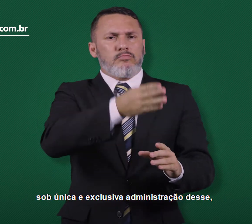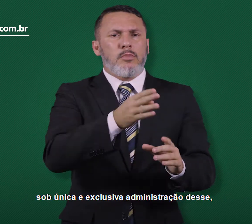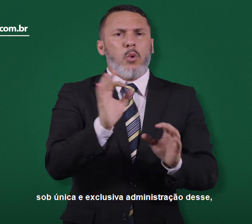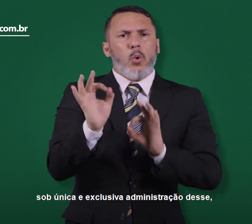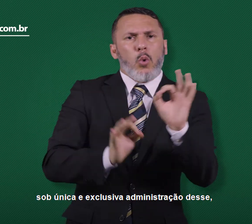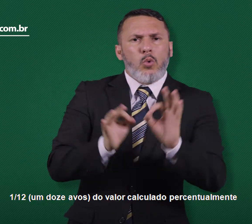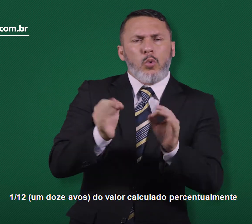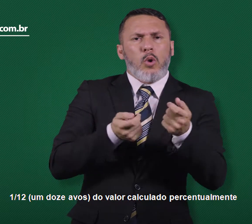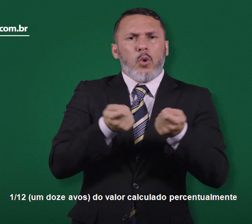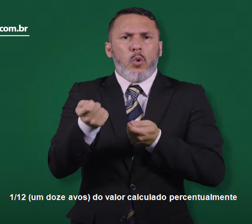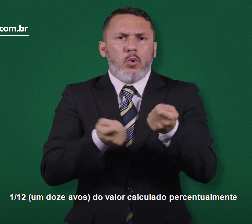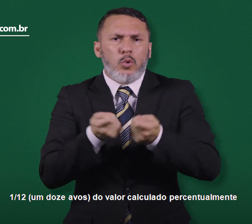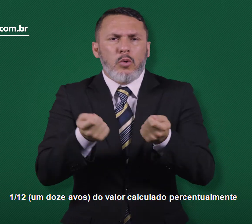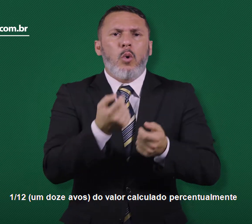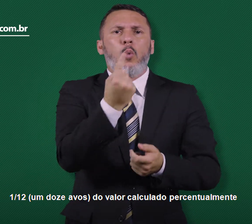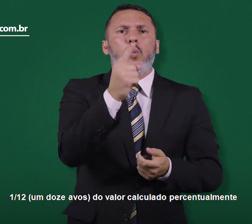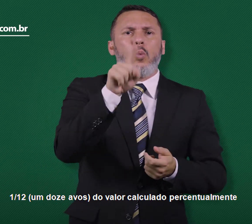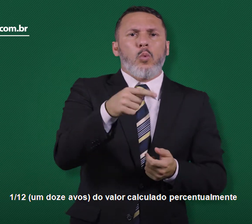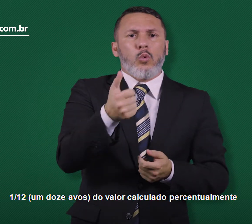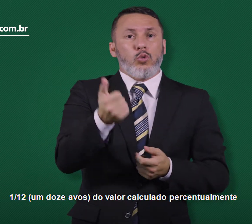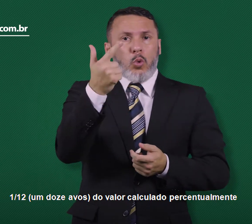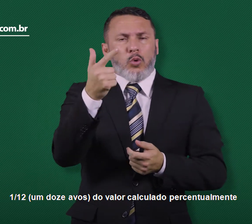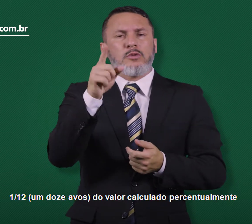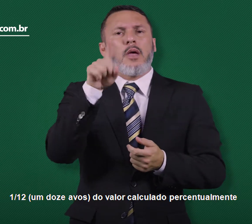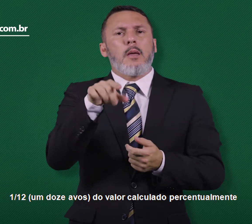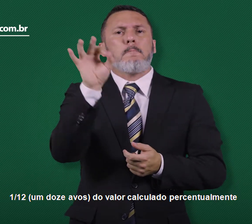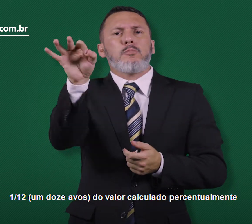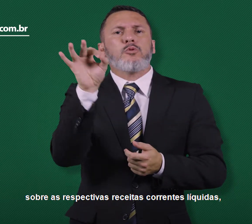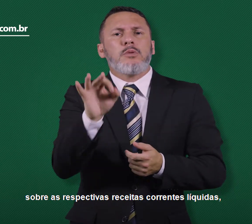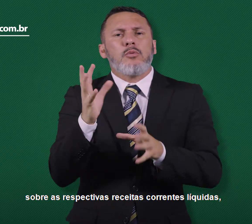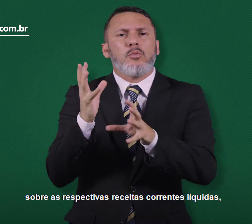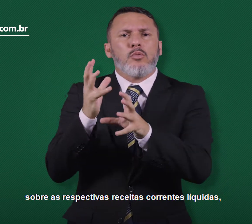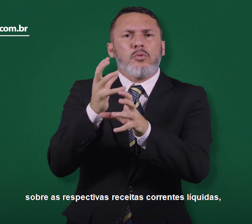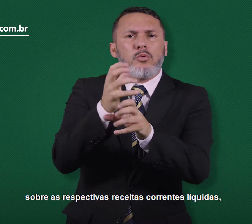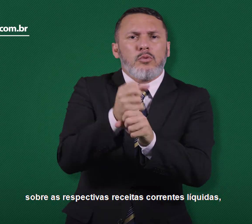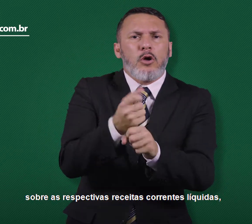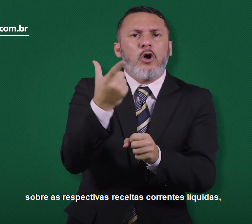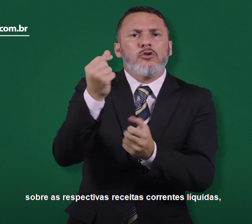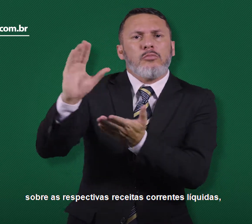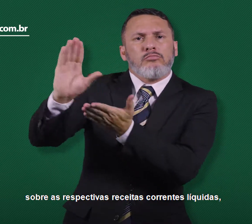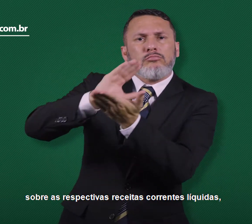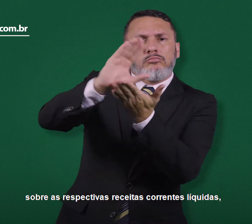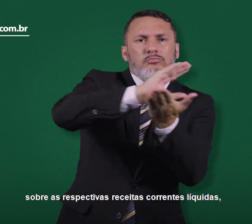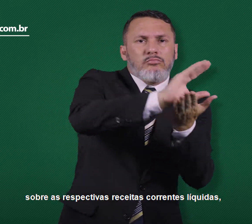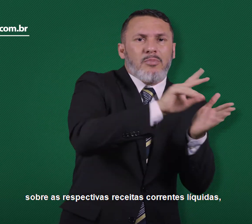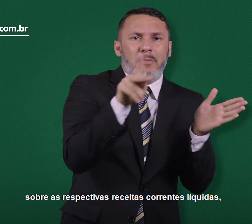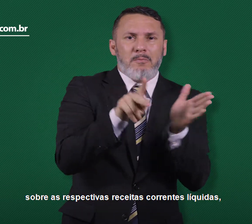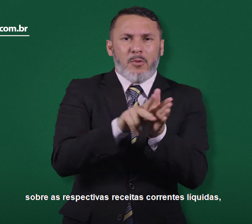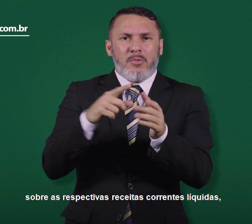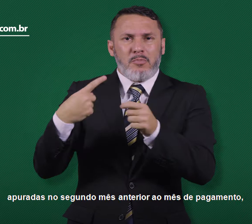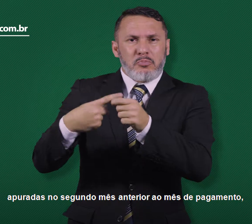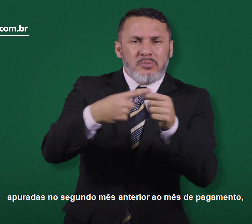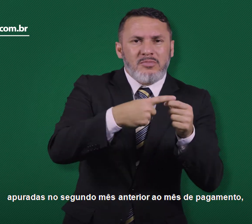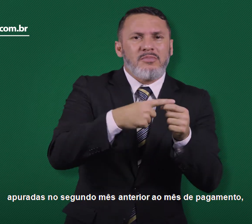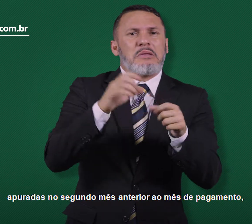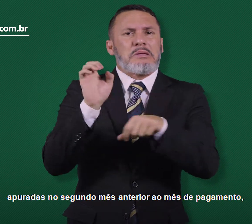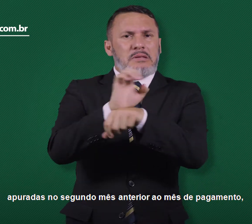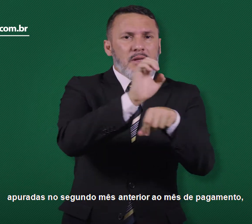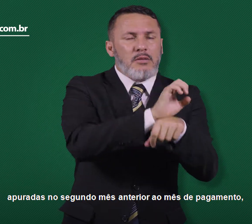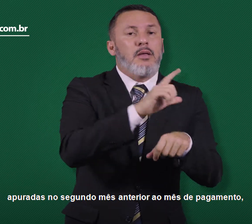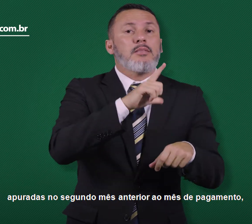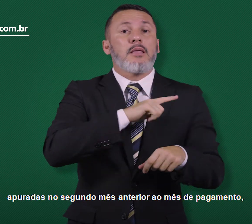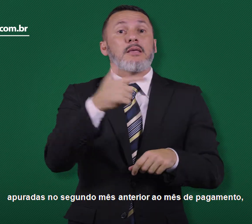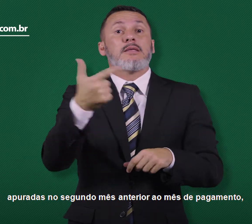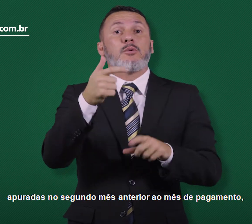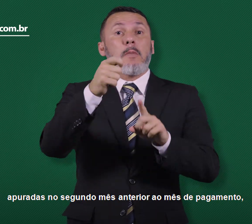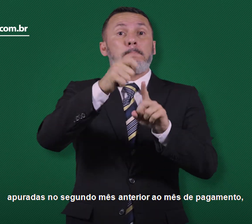administração desses, 1/12 do valor calculado percentualmente sobre as respectivas receitas correntes líquidas, apuradas no